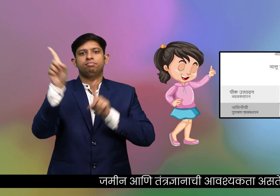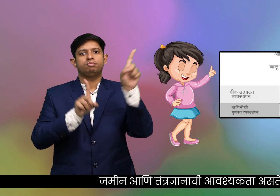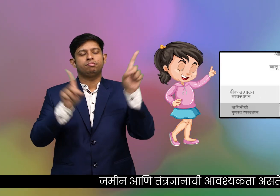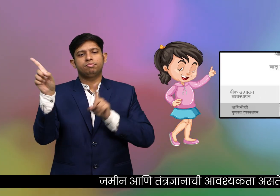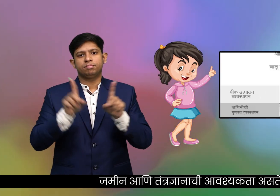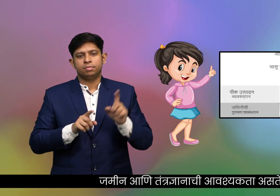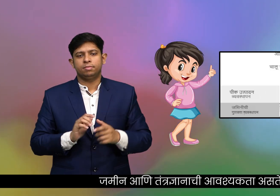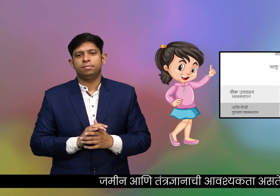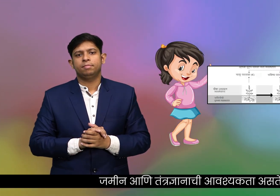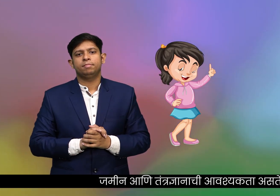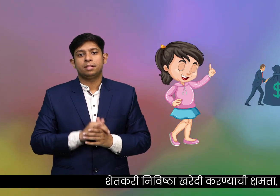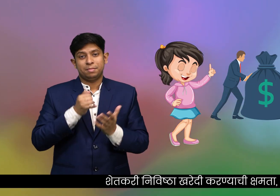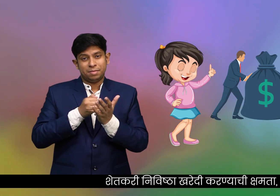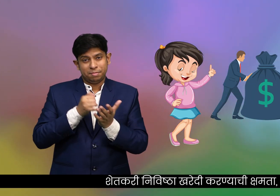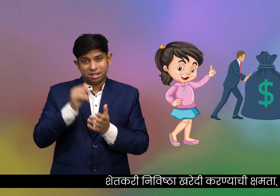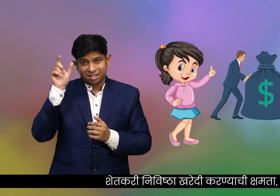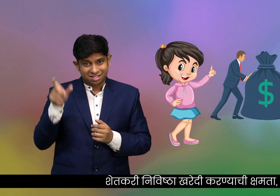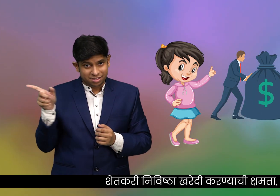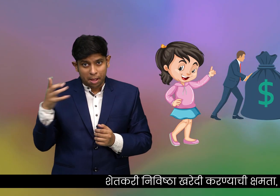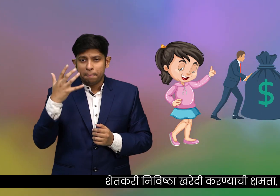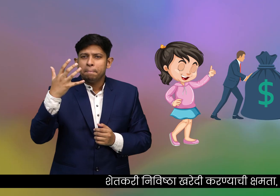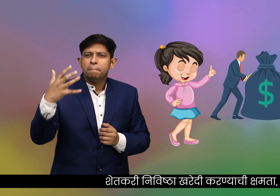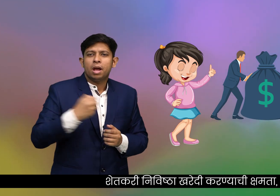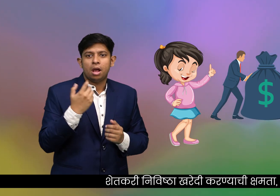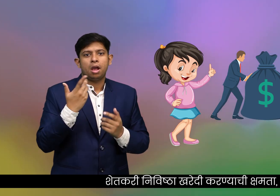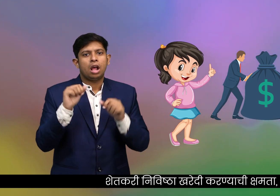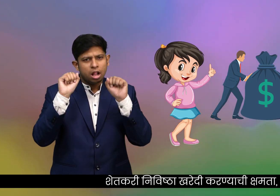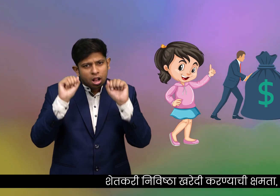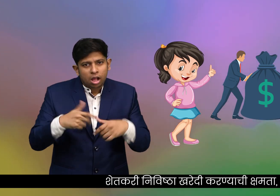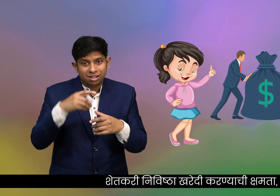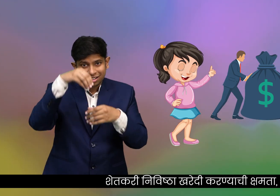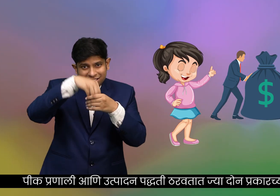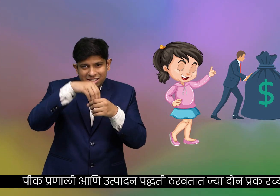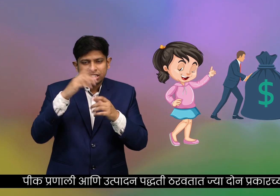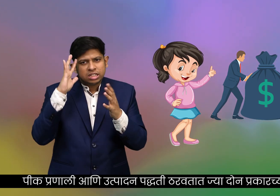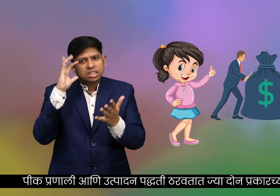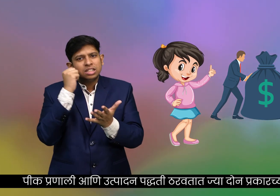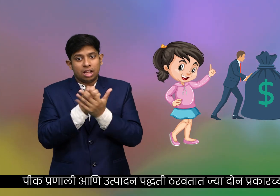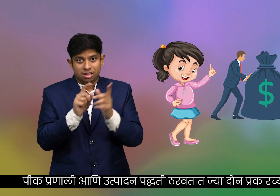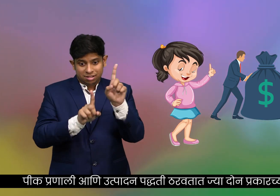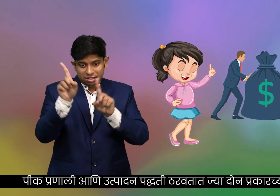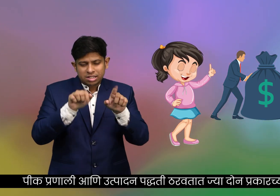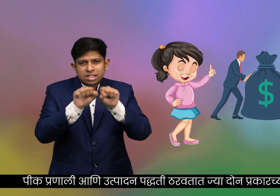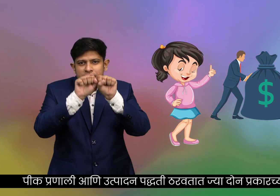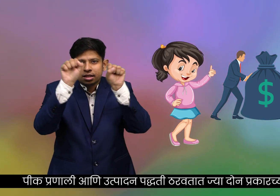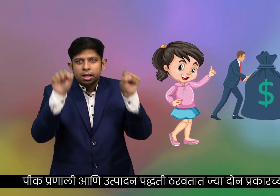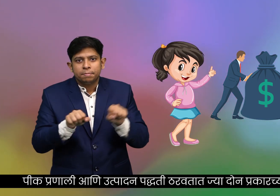असते. शेतकरी निविष्ठ खरेदी करण्याची क्षमता, पीक प्रणाली आणि उत्पादन